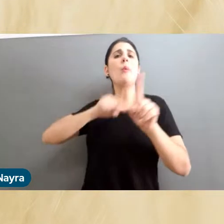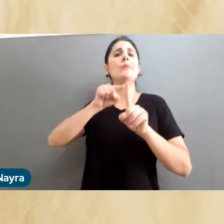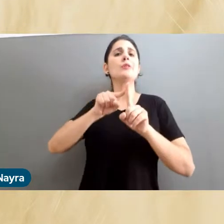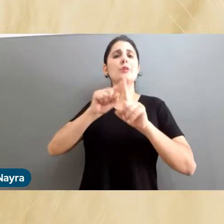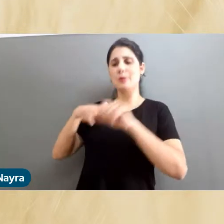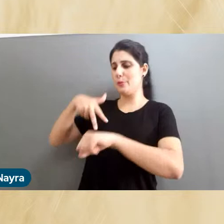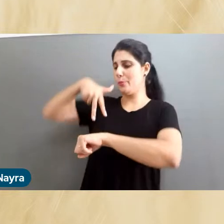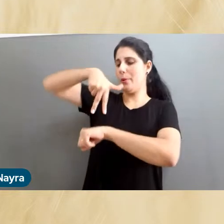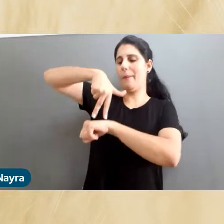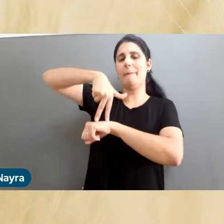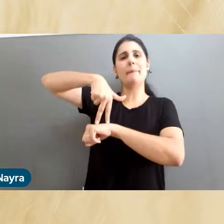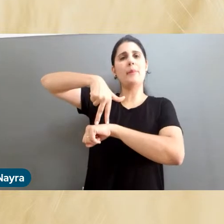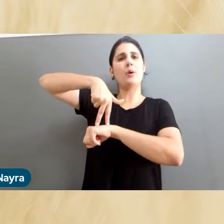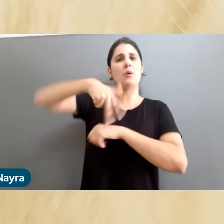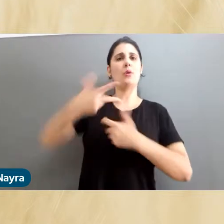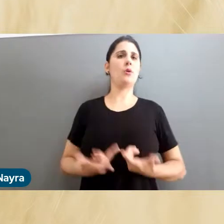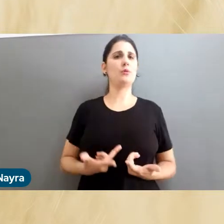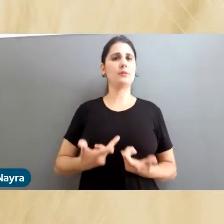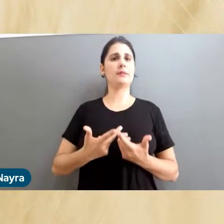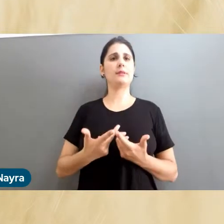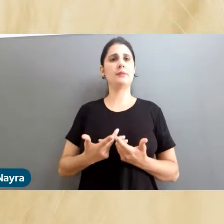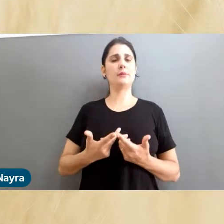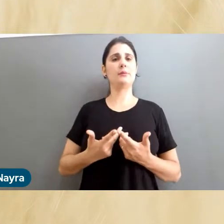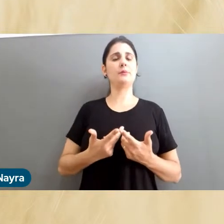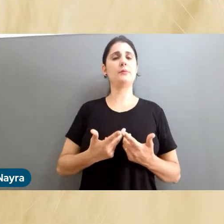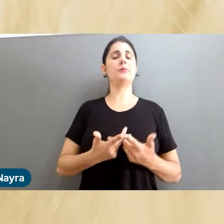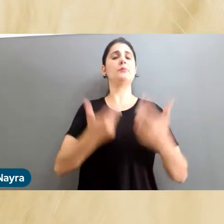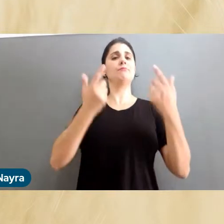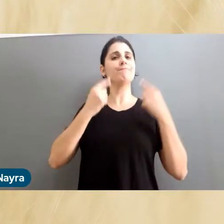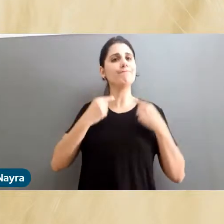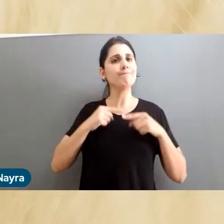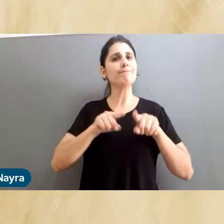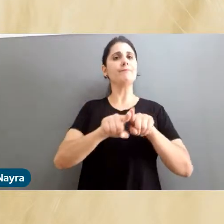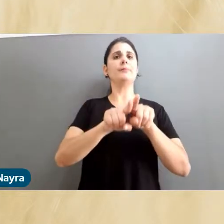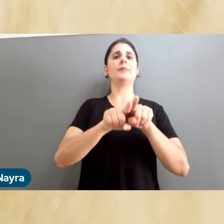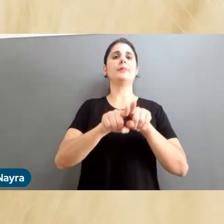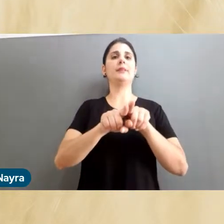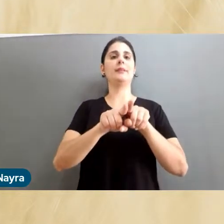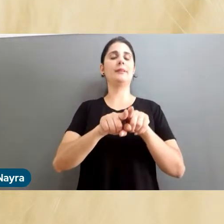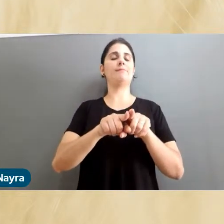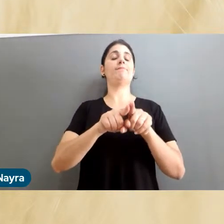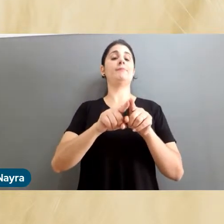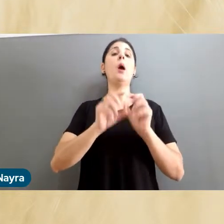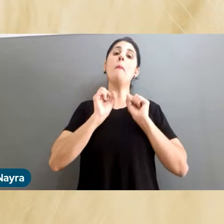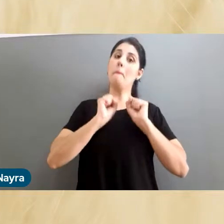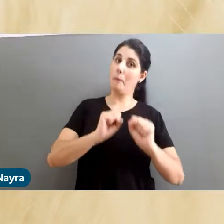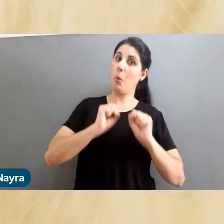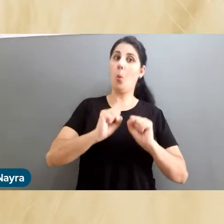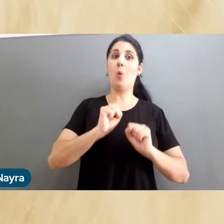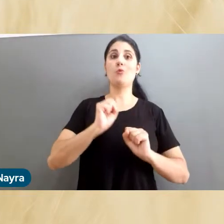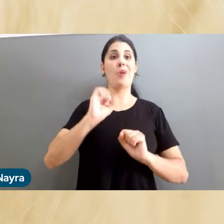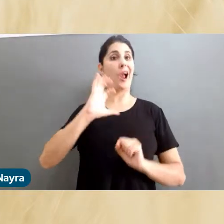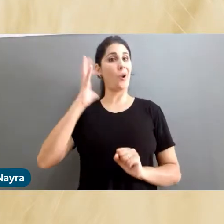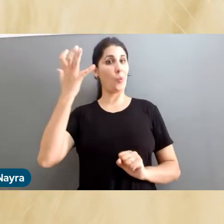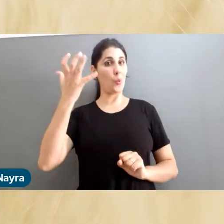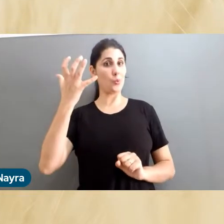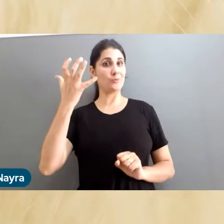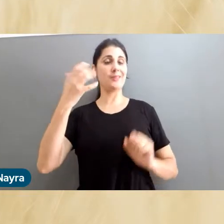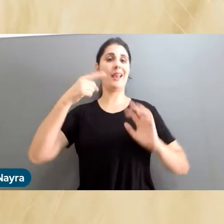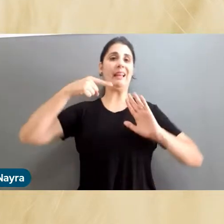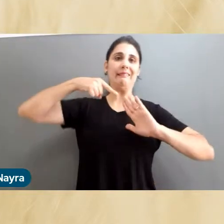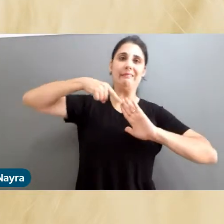propósito, daquilo para o qual o momento atual aponta, nós corremos o risco de cair nos abismos